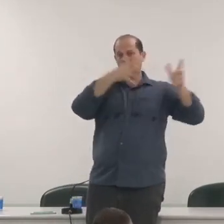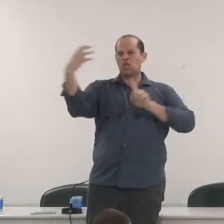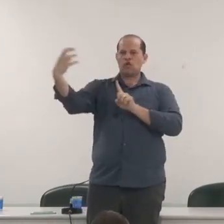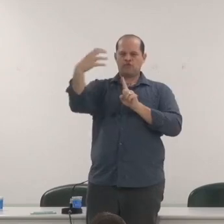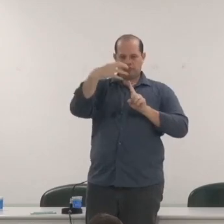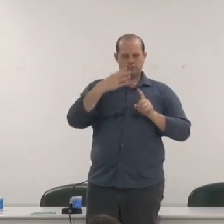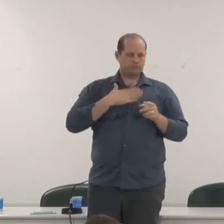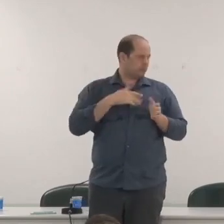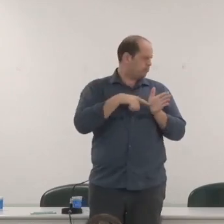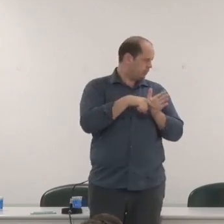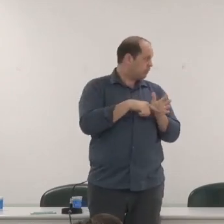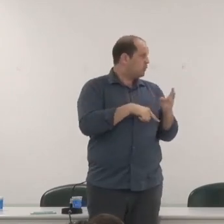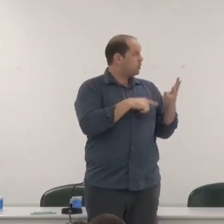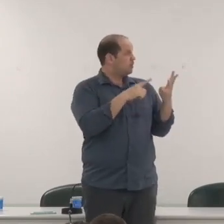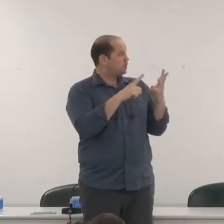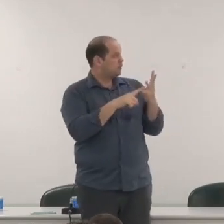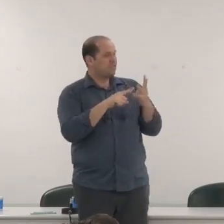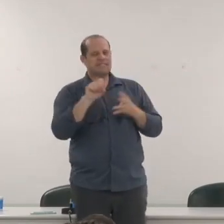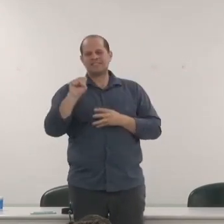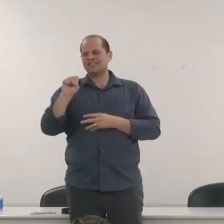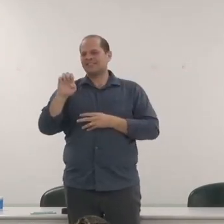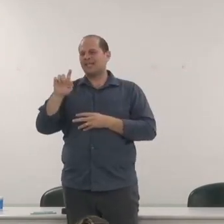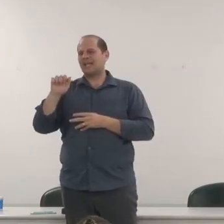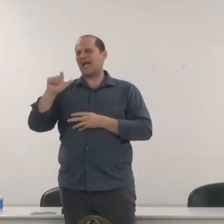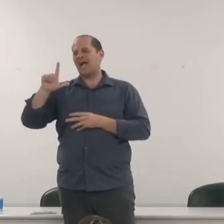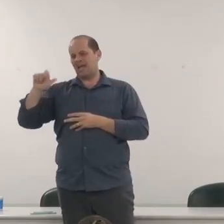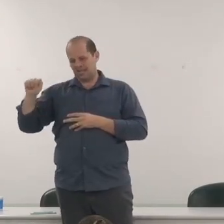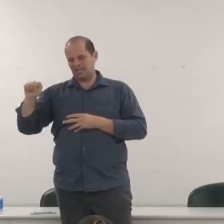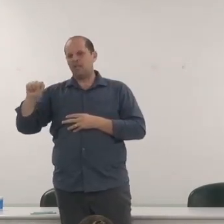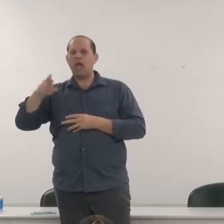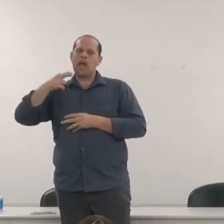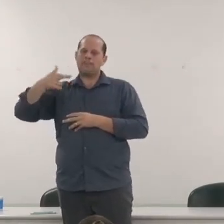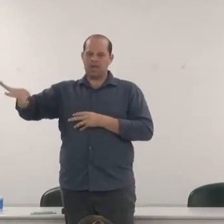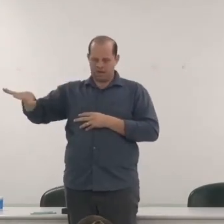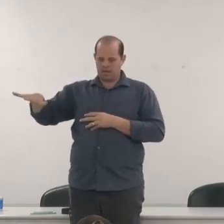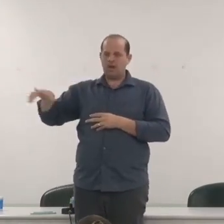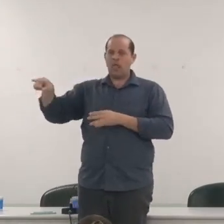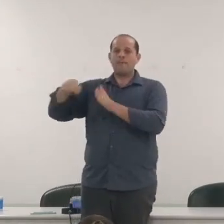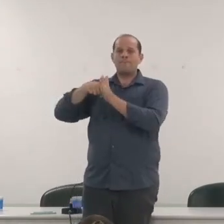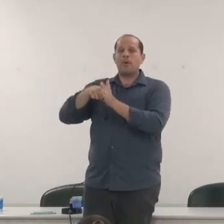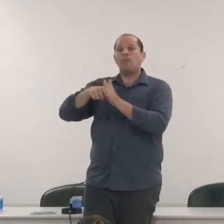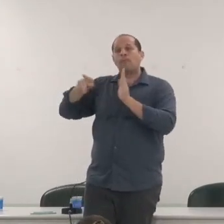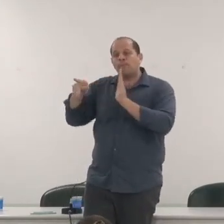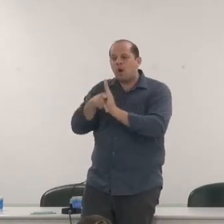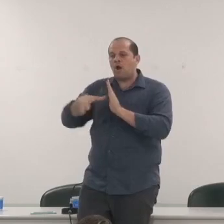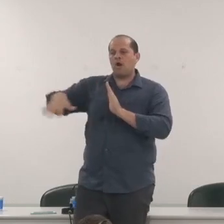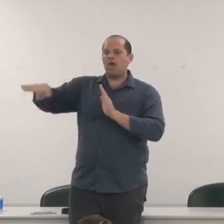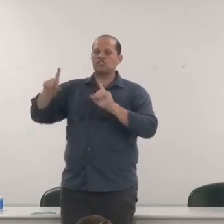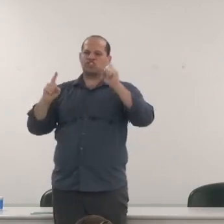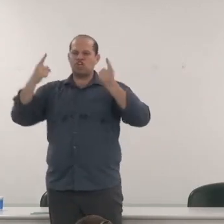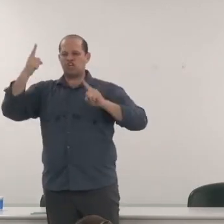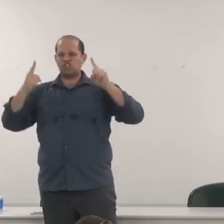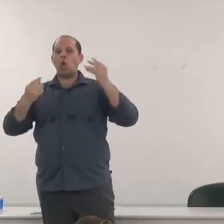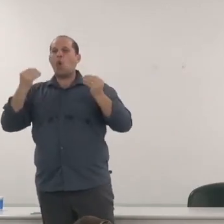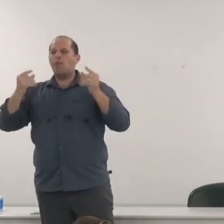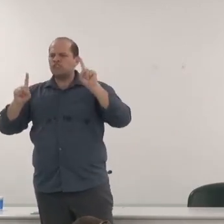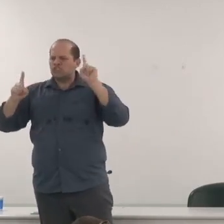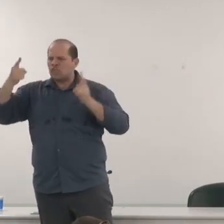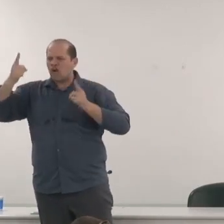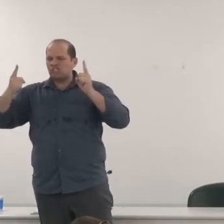então a ASL, língua de sinais francesa, língua de sinais internacional, como é que a gente encontra, como é que esses empréstimos chegam na Libras, e